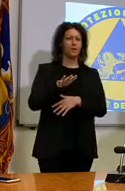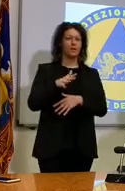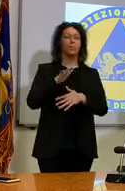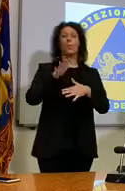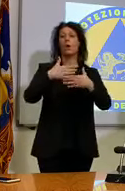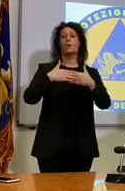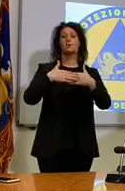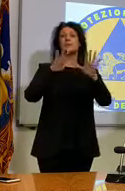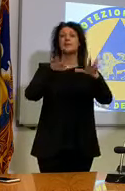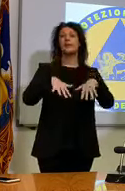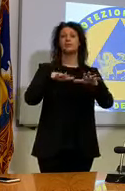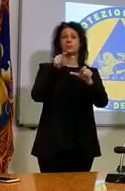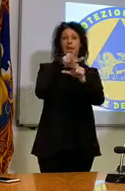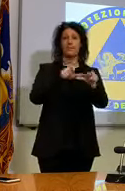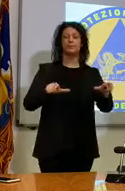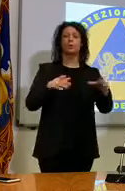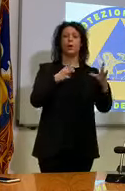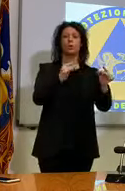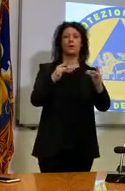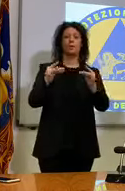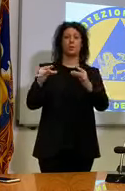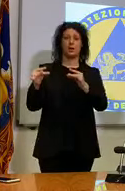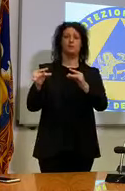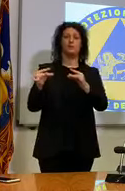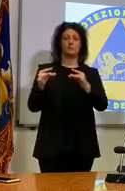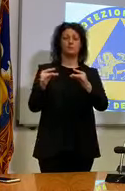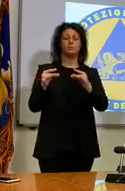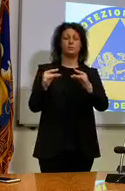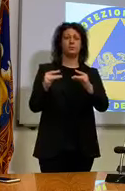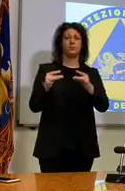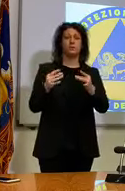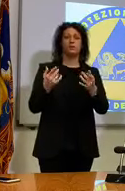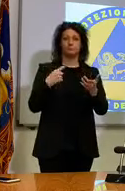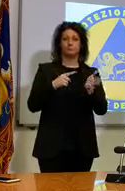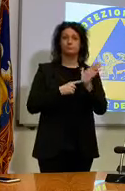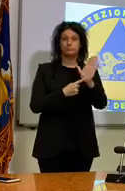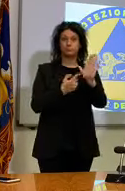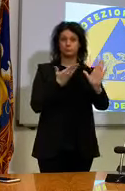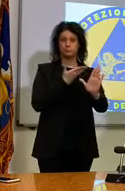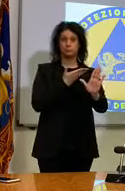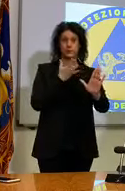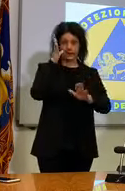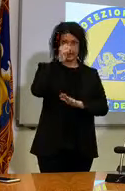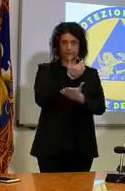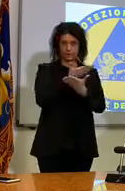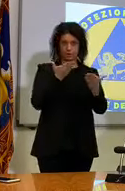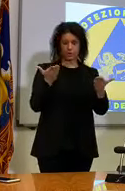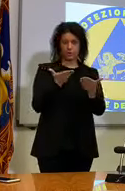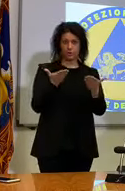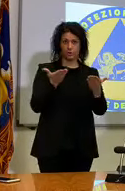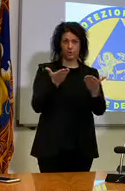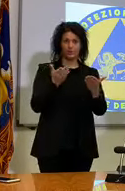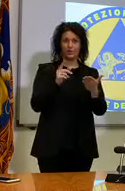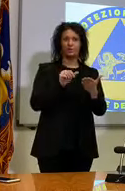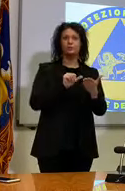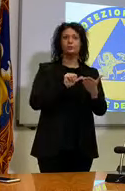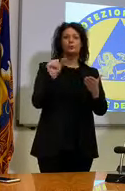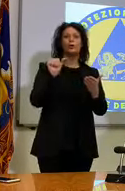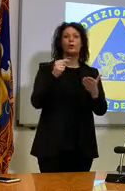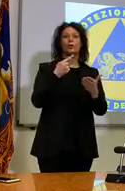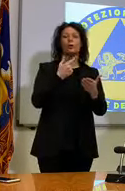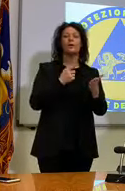quasi 10.000 per essere esatti. Eccoli qua, 10.000, voi capite che questa è solo la punta dell'iceberg, cioè questa viene fuori